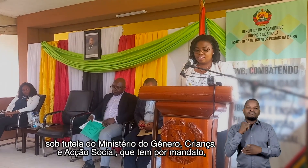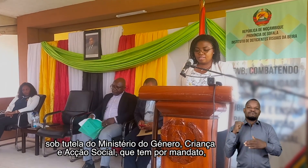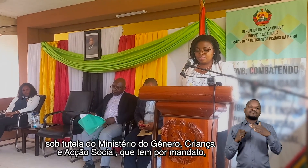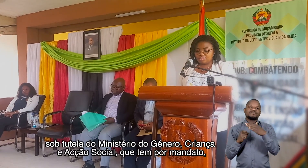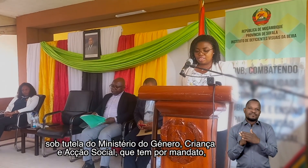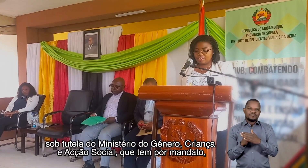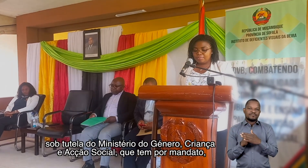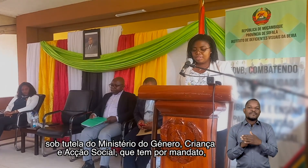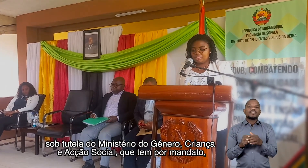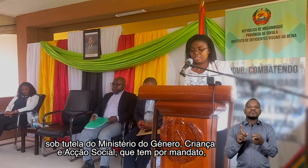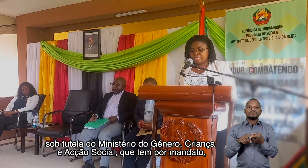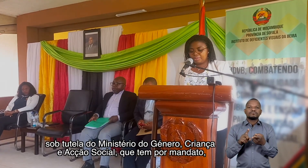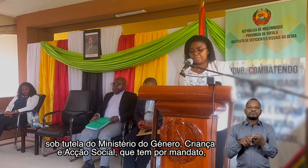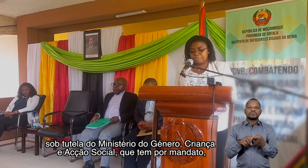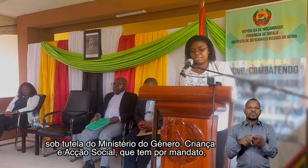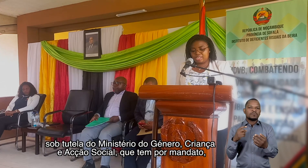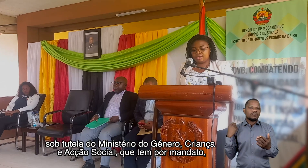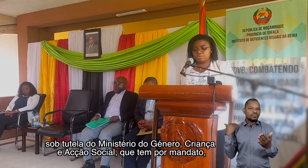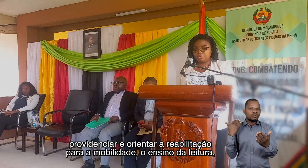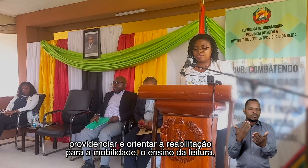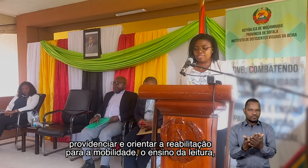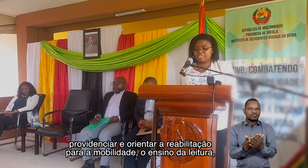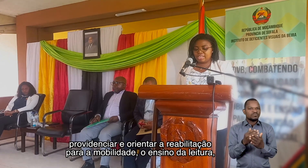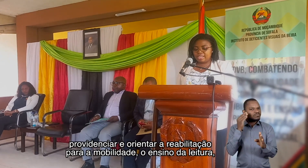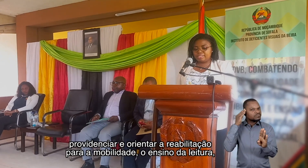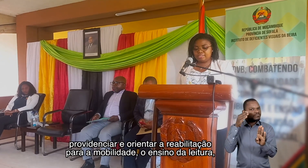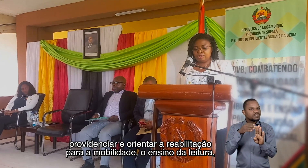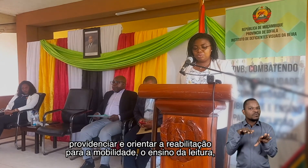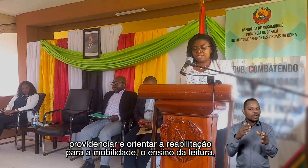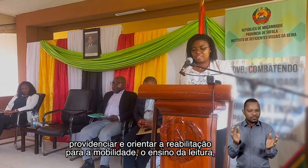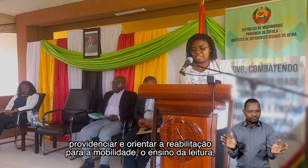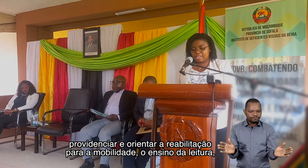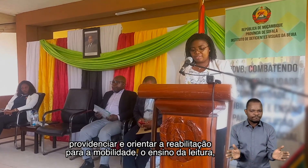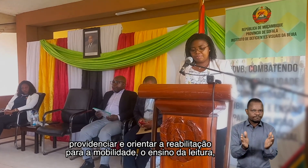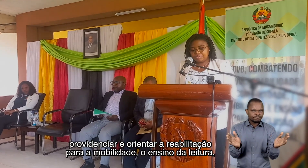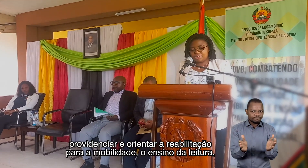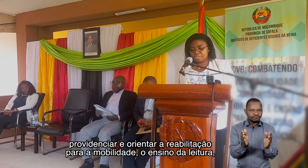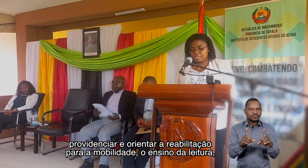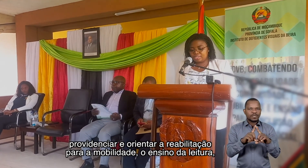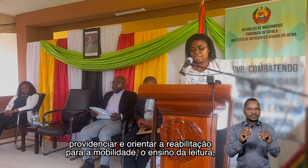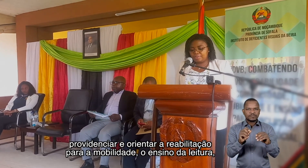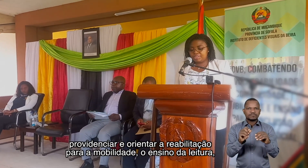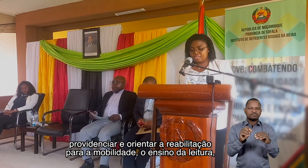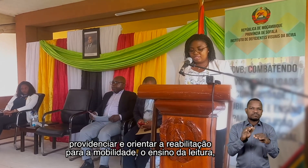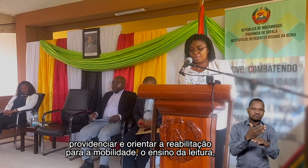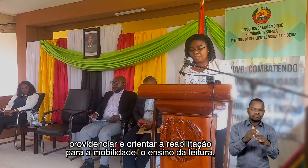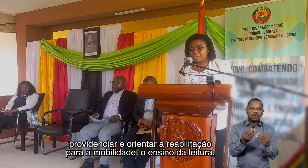ação social que tem por mandato providenciar e orientar a reabilitação para a